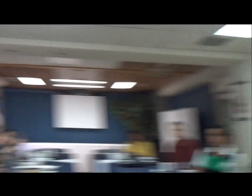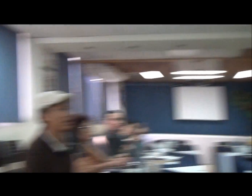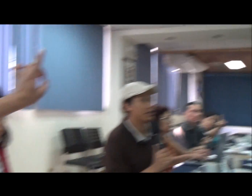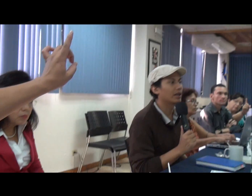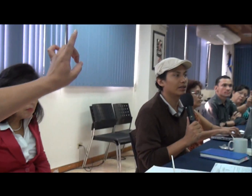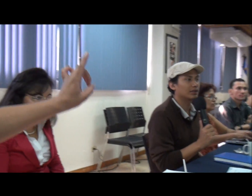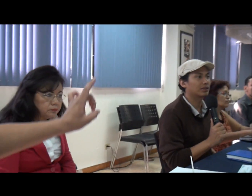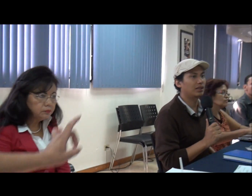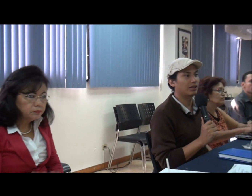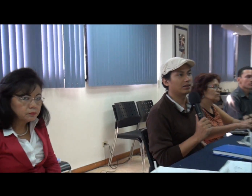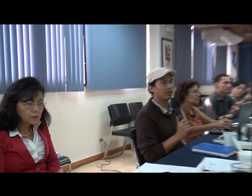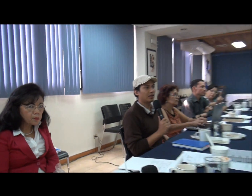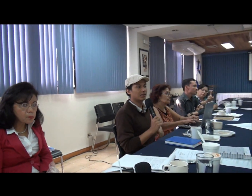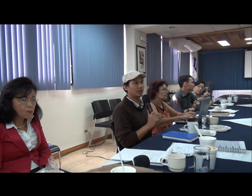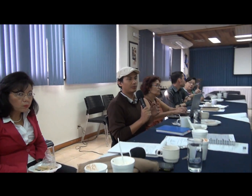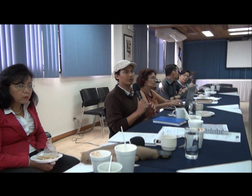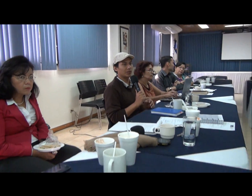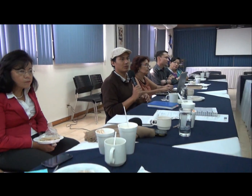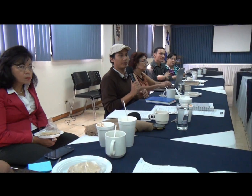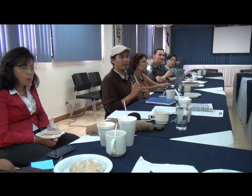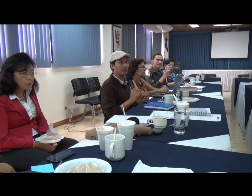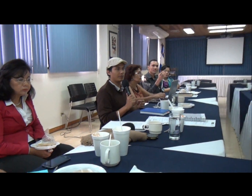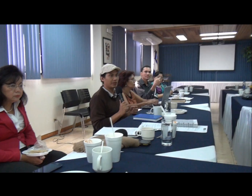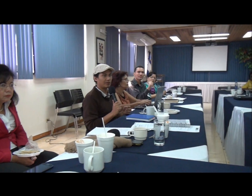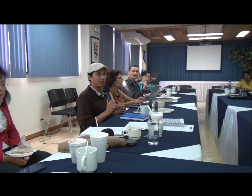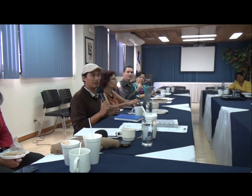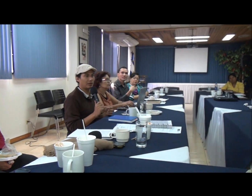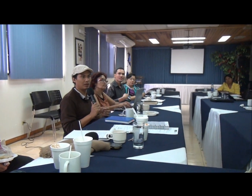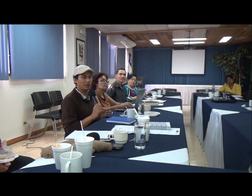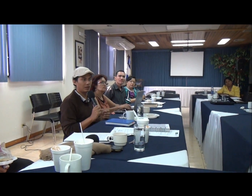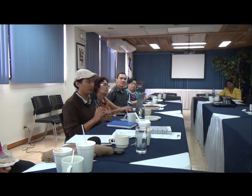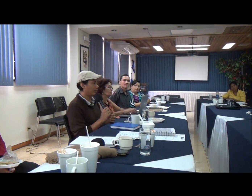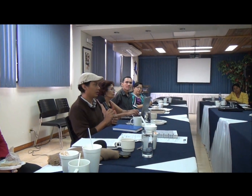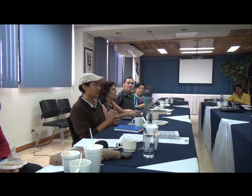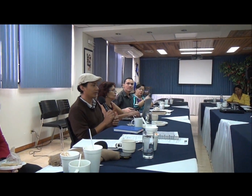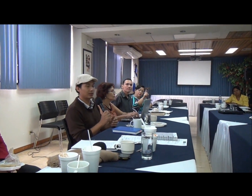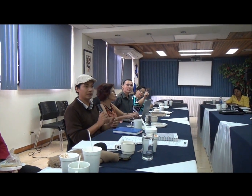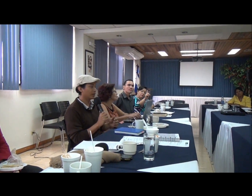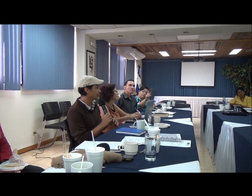y ella es quien hace el proceso para llevar la secretaría.